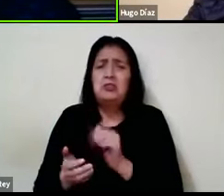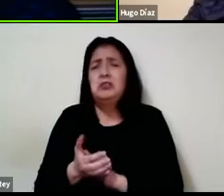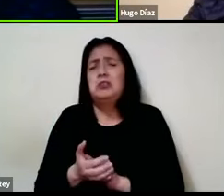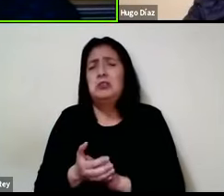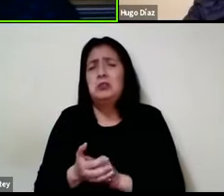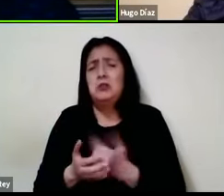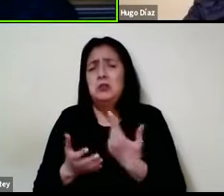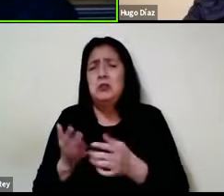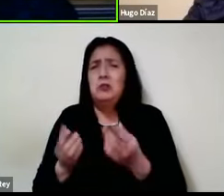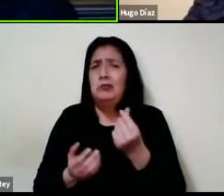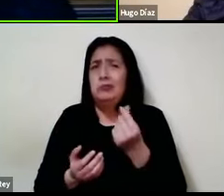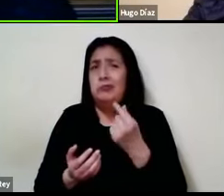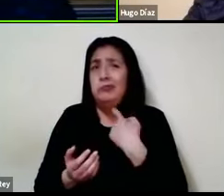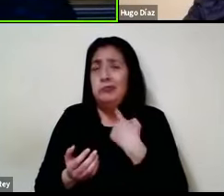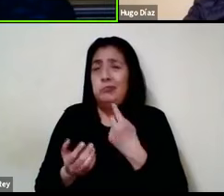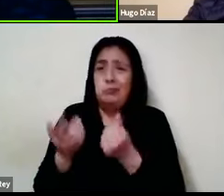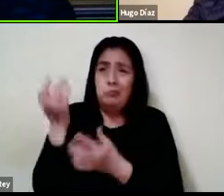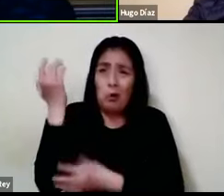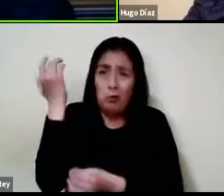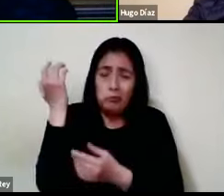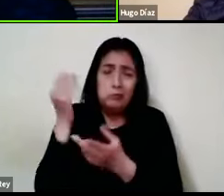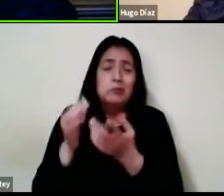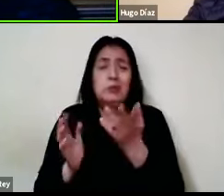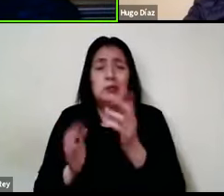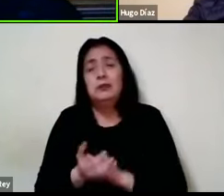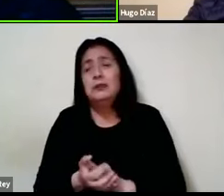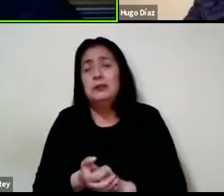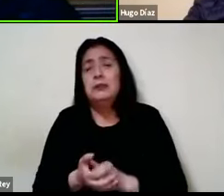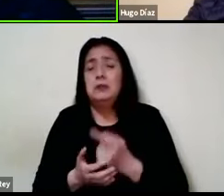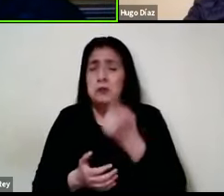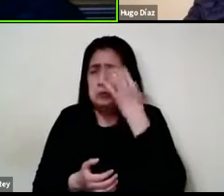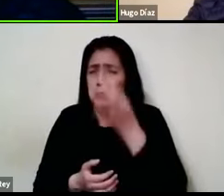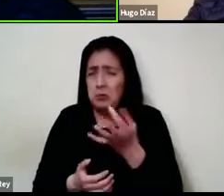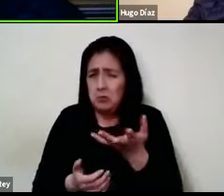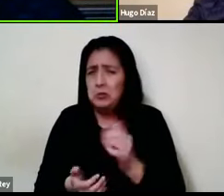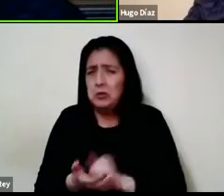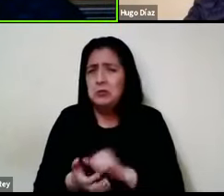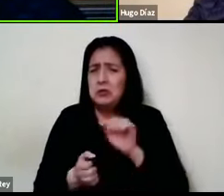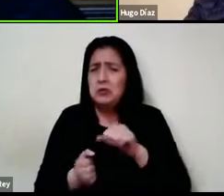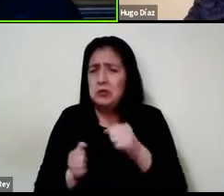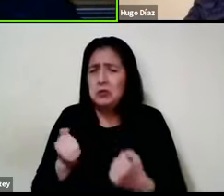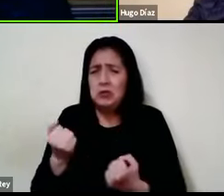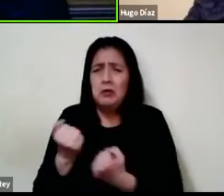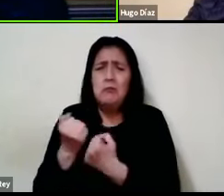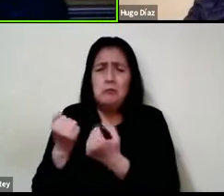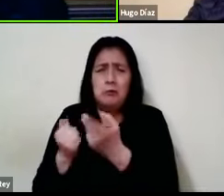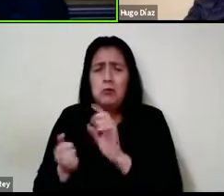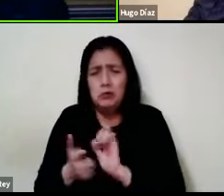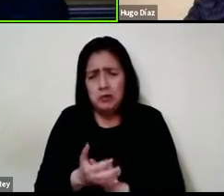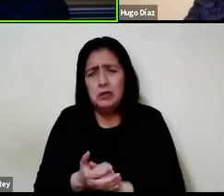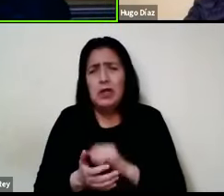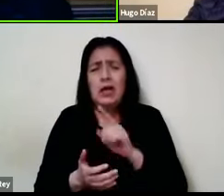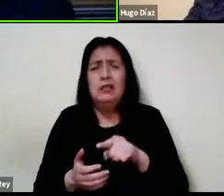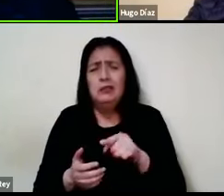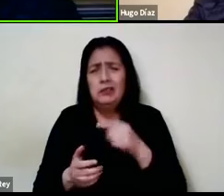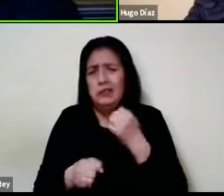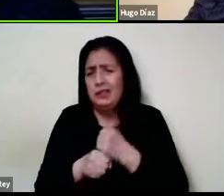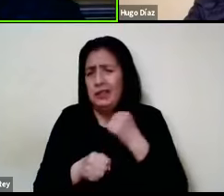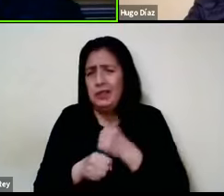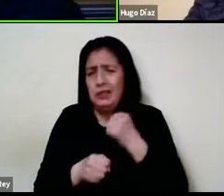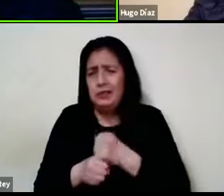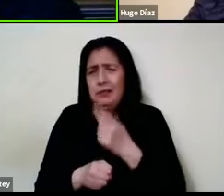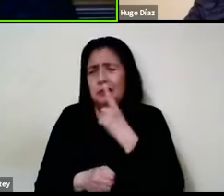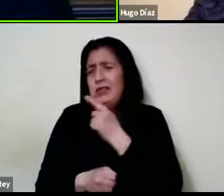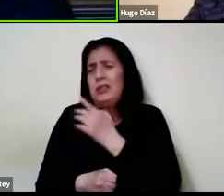con bajos recursos. Es más, creo que eso complementa a lo que se hace todo ese trabajo en